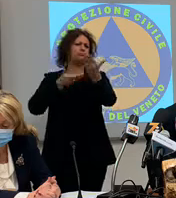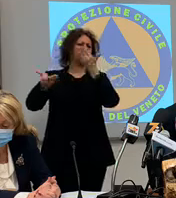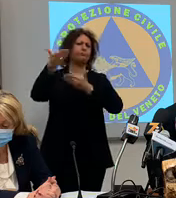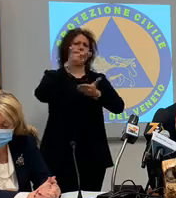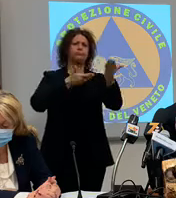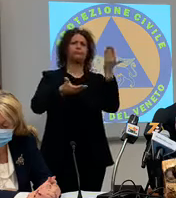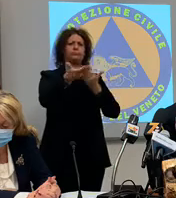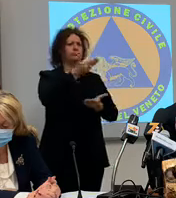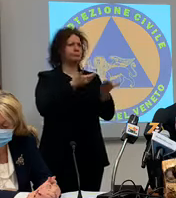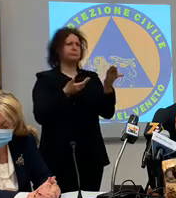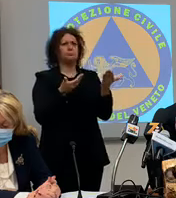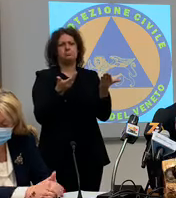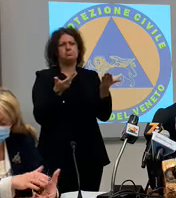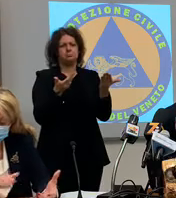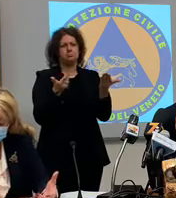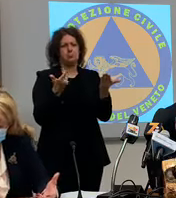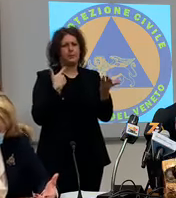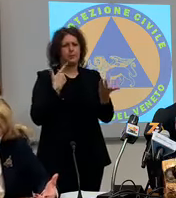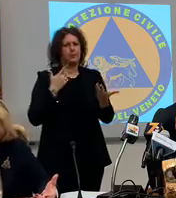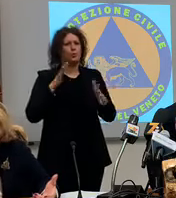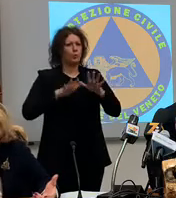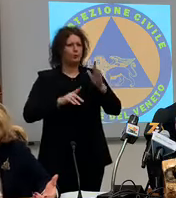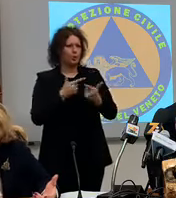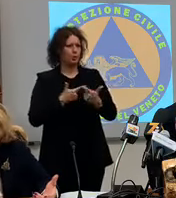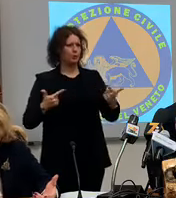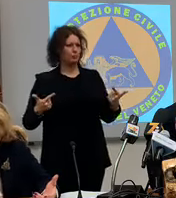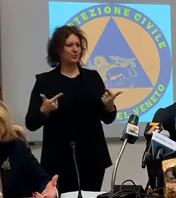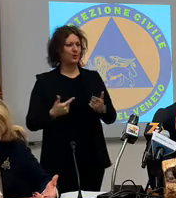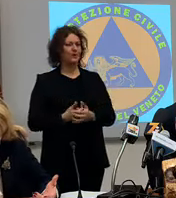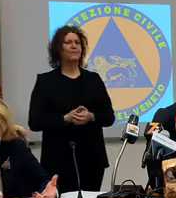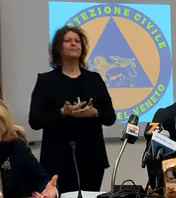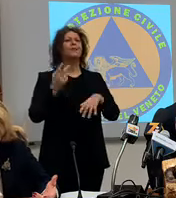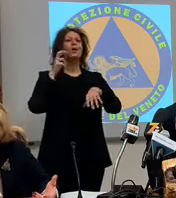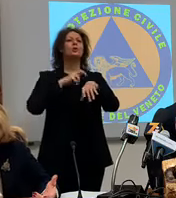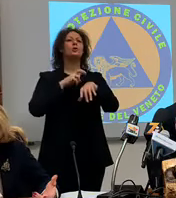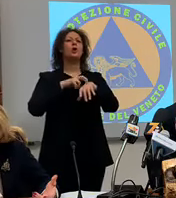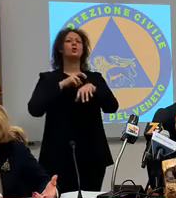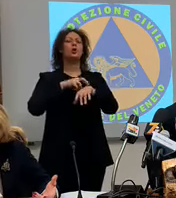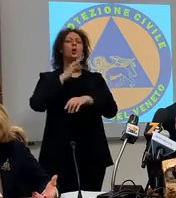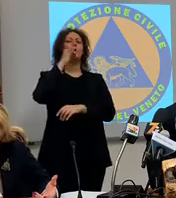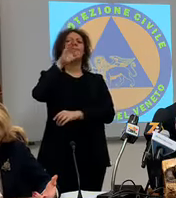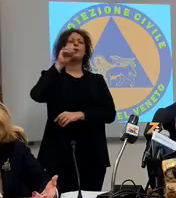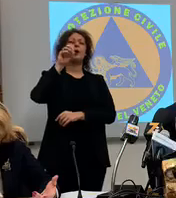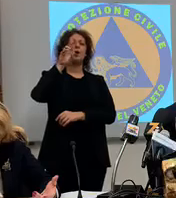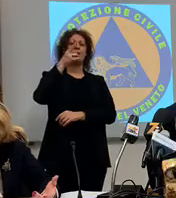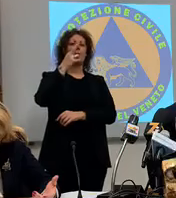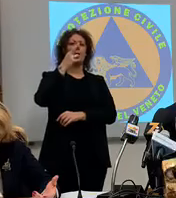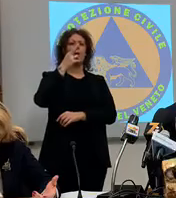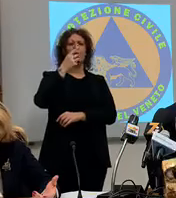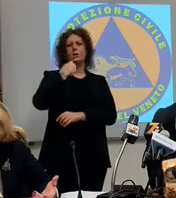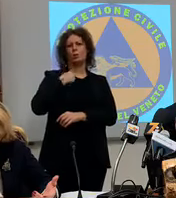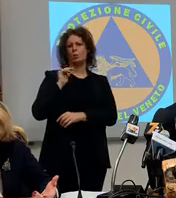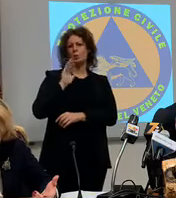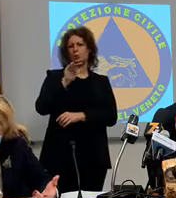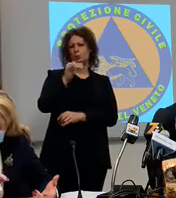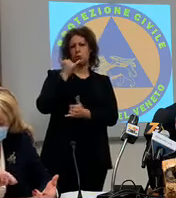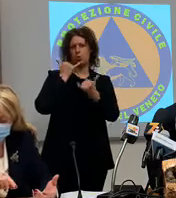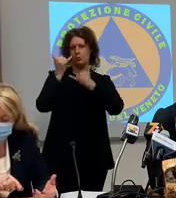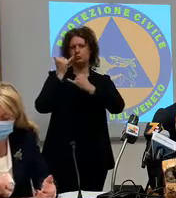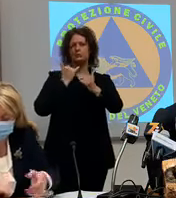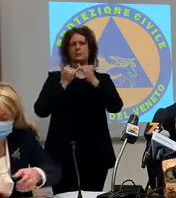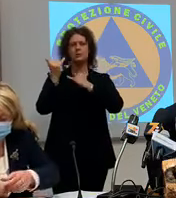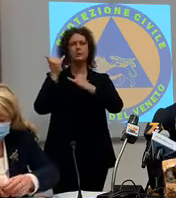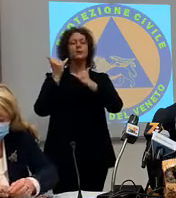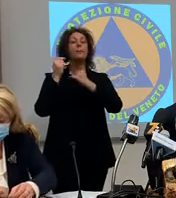non non c'è dubbio su tutto questo eh Guardate dottor Flor fral che io sento costantemente tutti i giorni sta portando